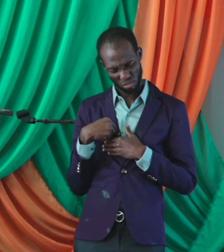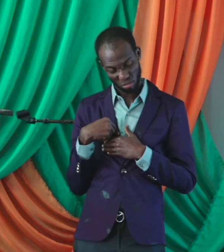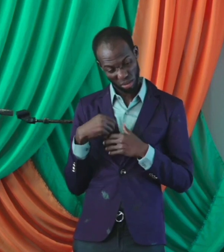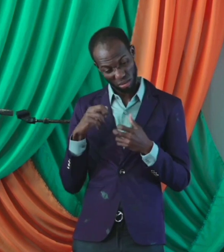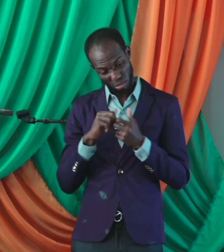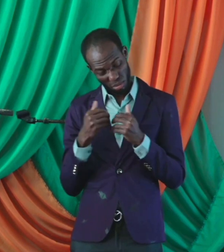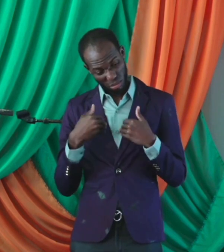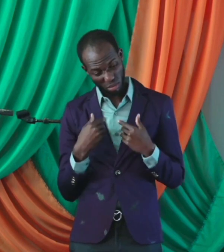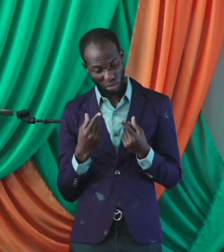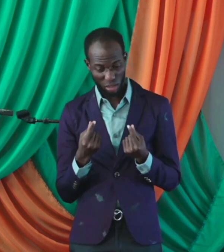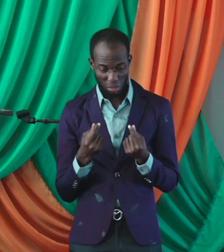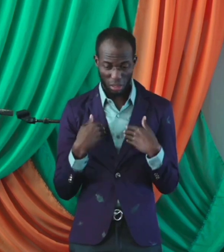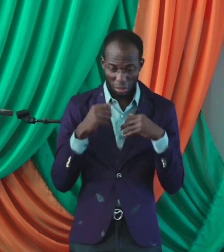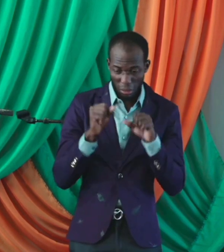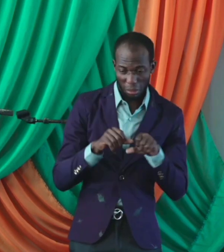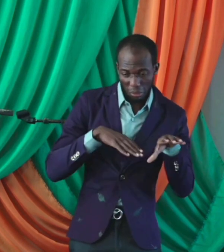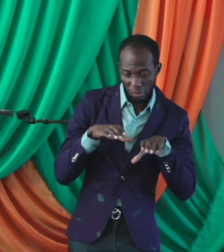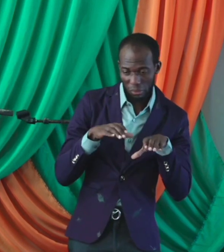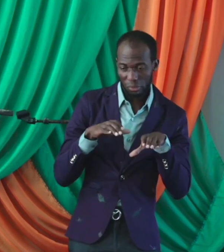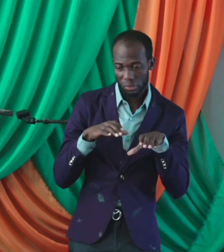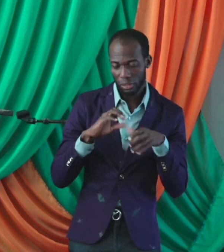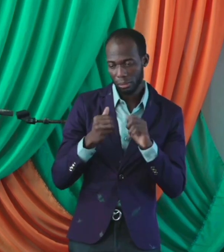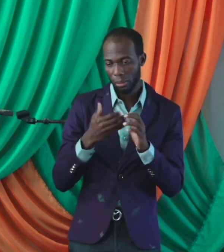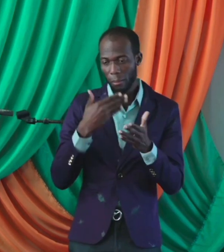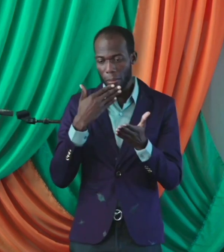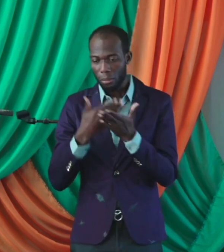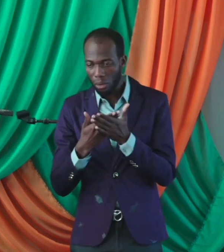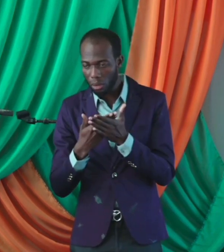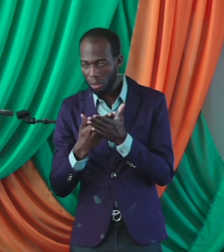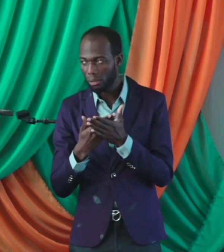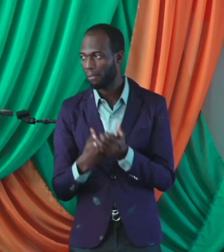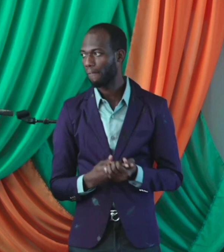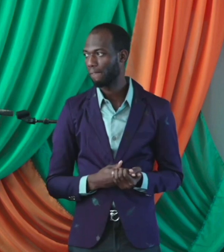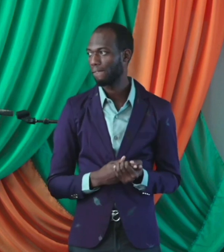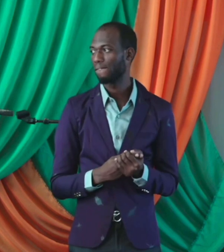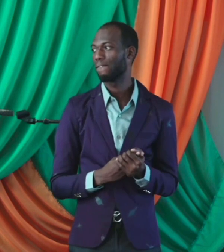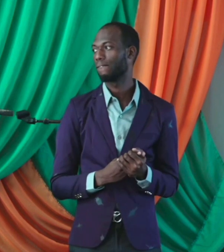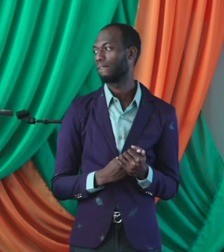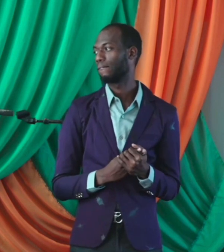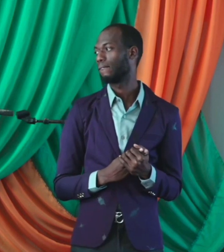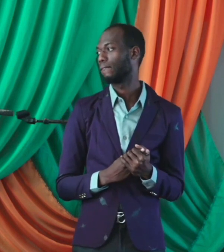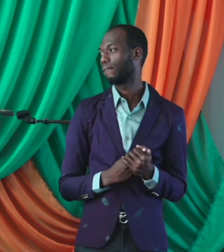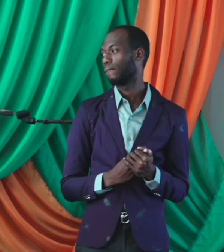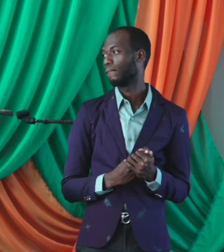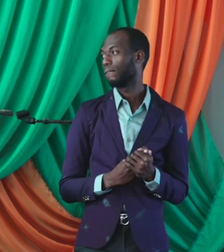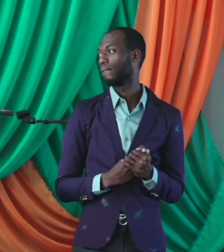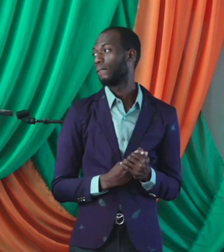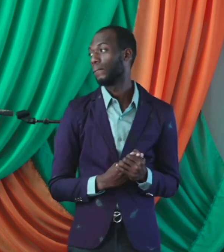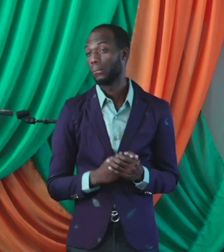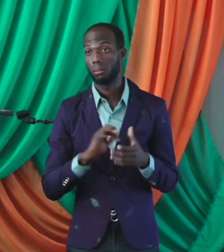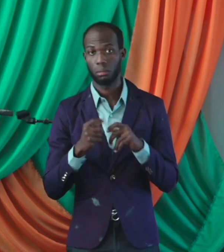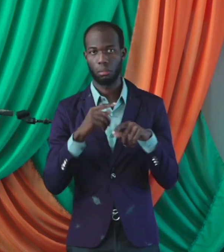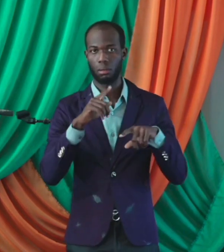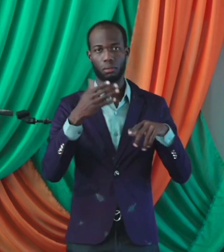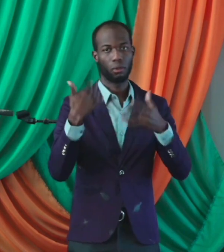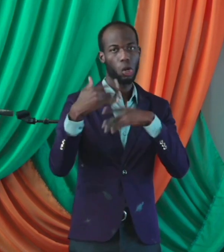s'ennuyer comme ressource additionnelle qui compensait déficit que la nature a. Et là, soit, vous n'avez pas de